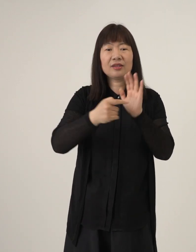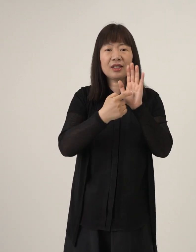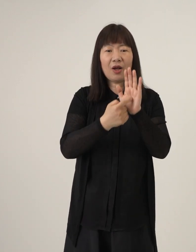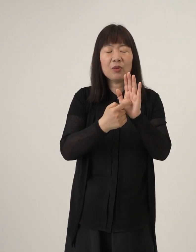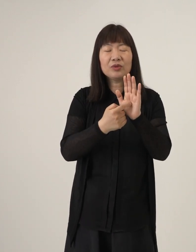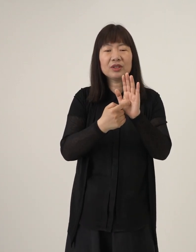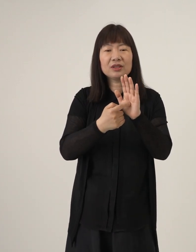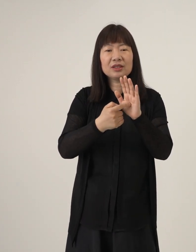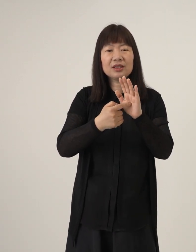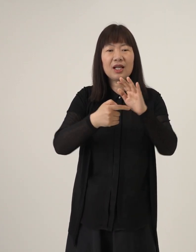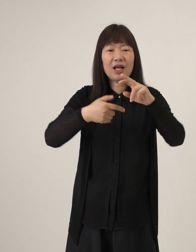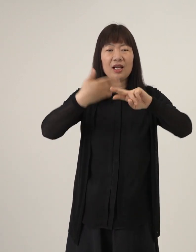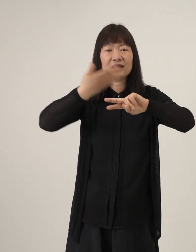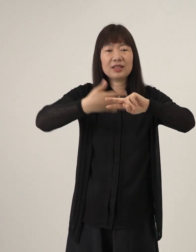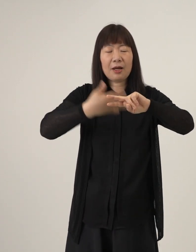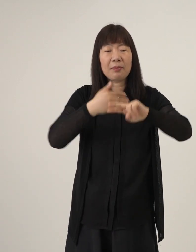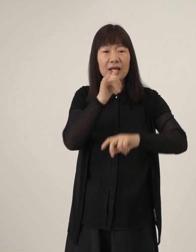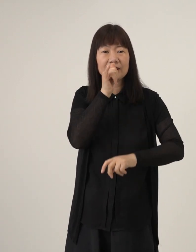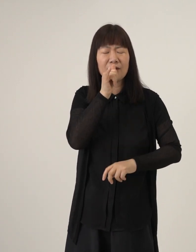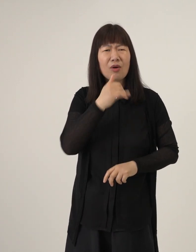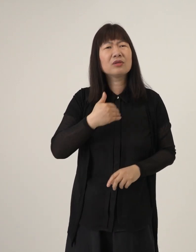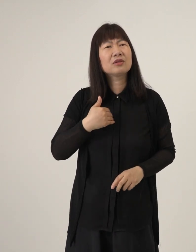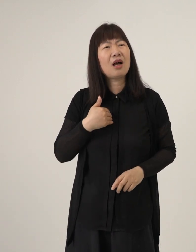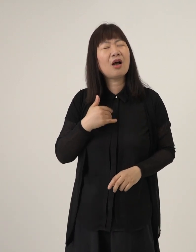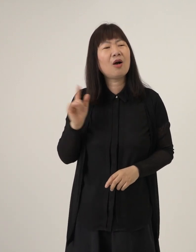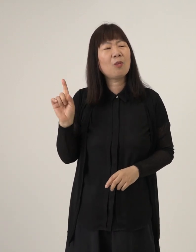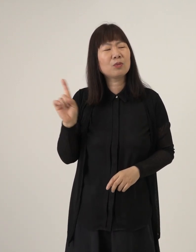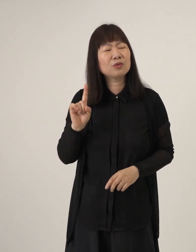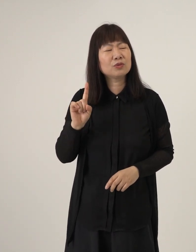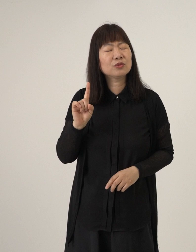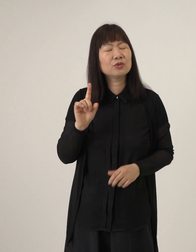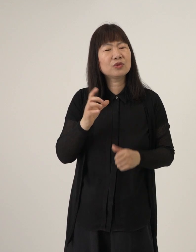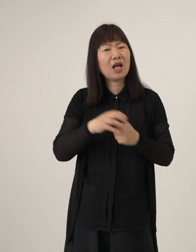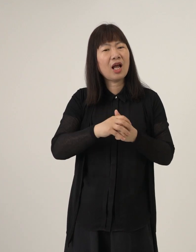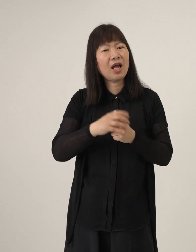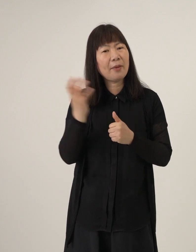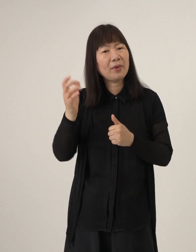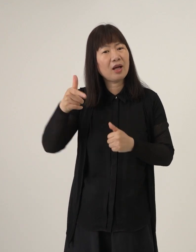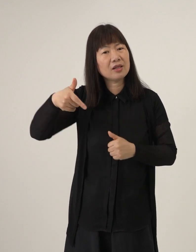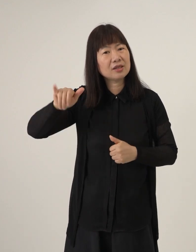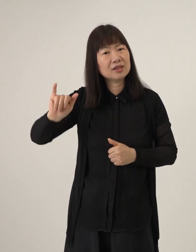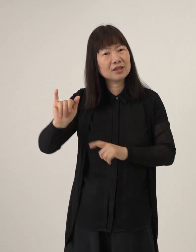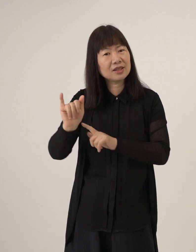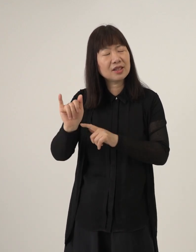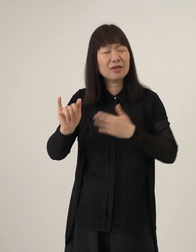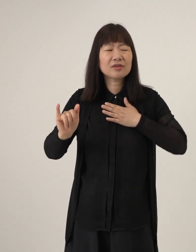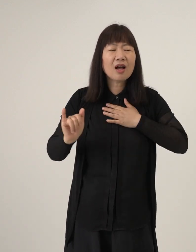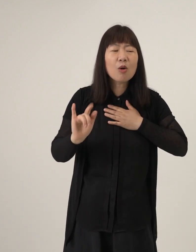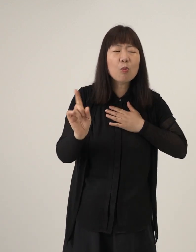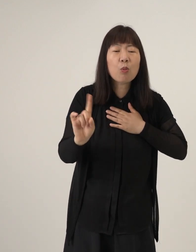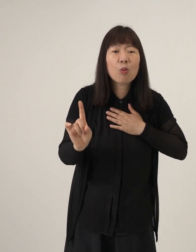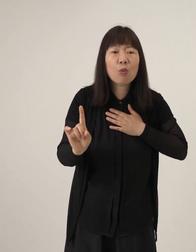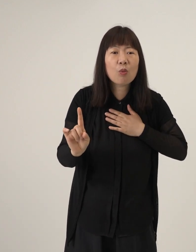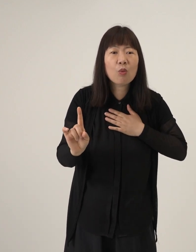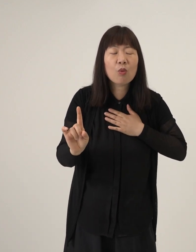있죠. 나의 무슨 해방기? 나의 뭐죠?